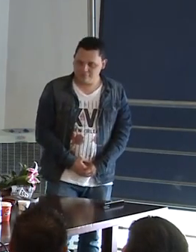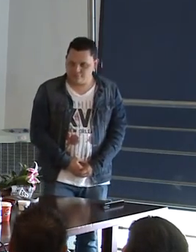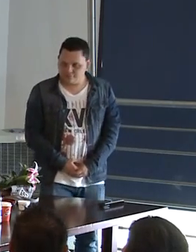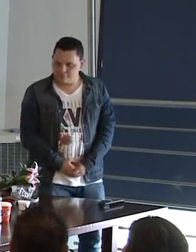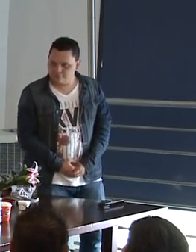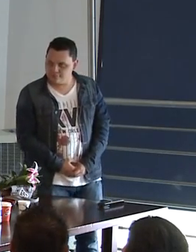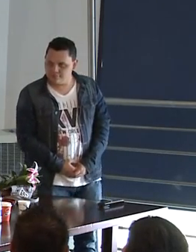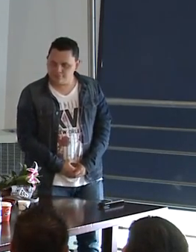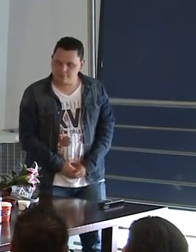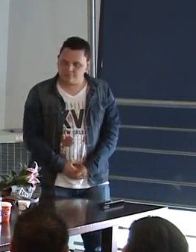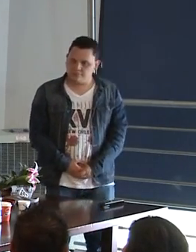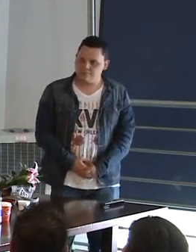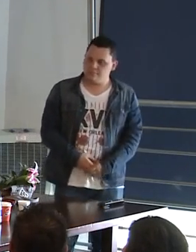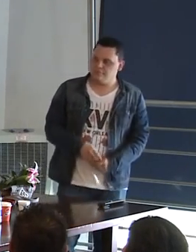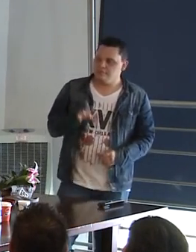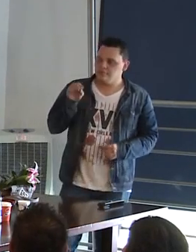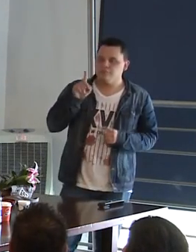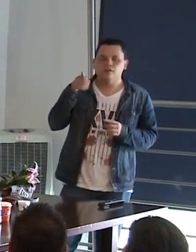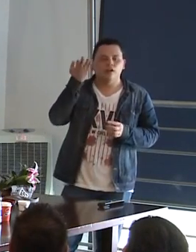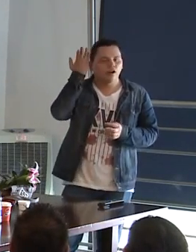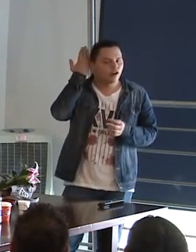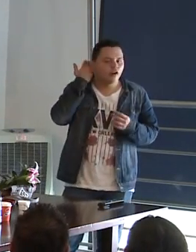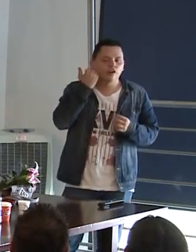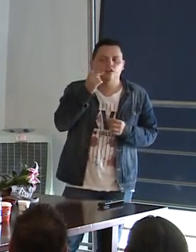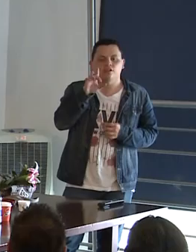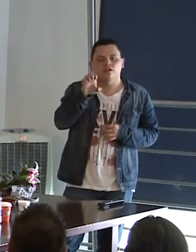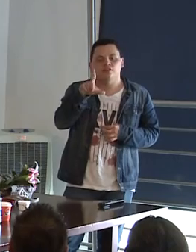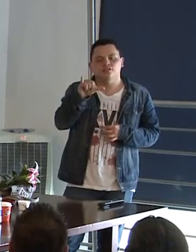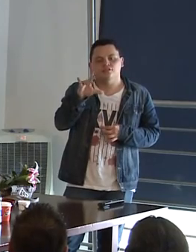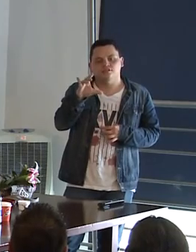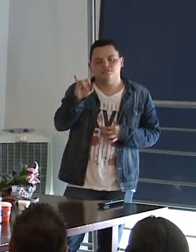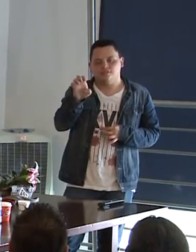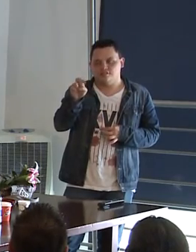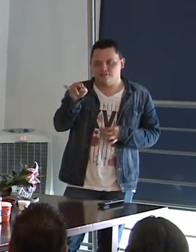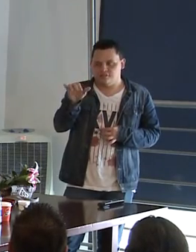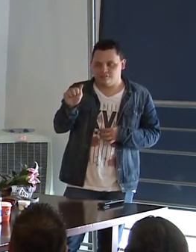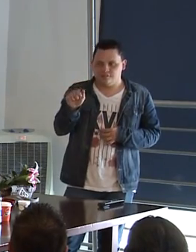A Sonia y a Licenia, y nos queda un asunto pendiente.